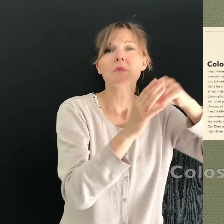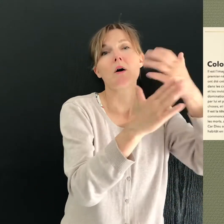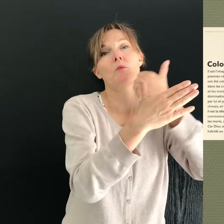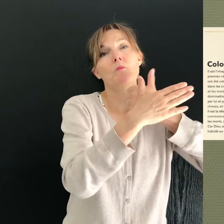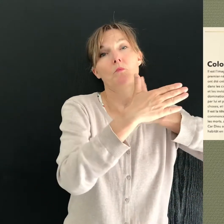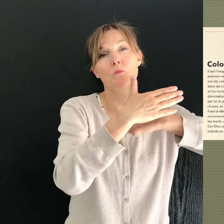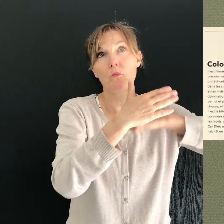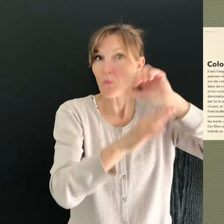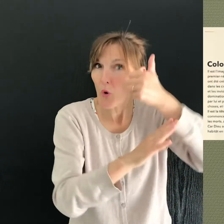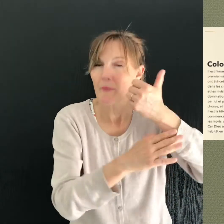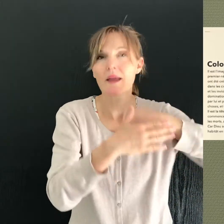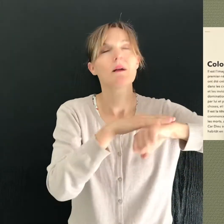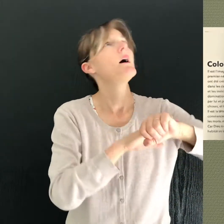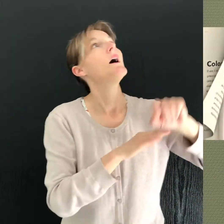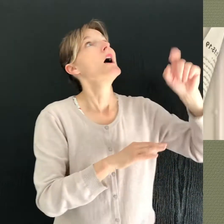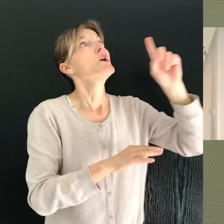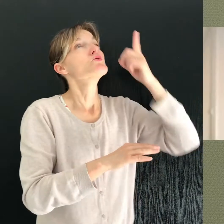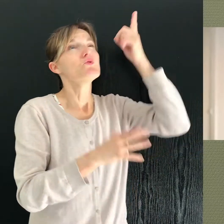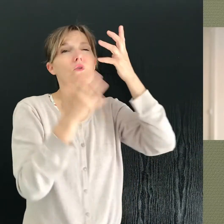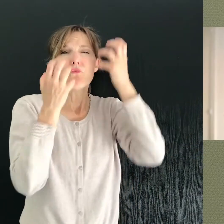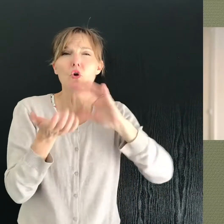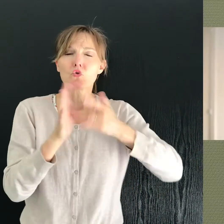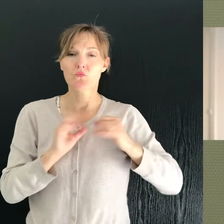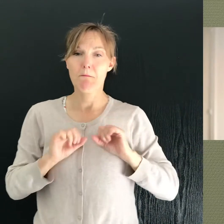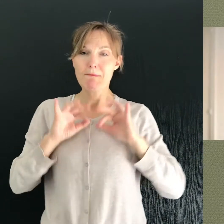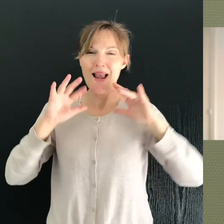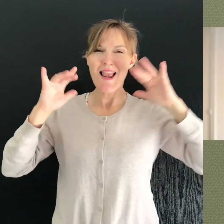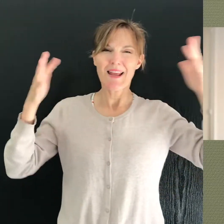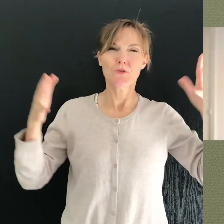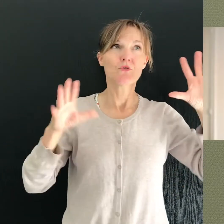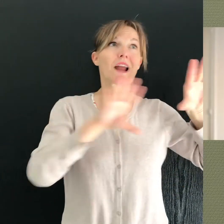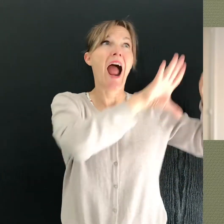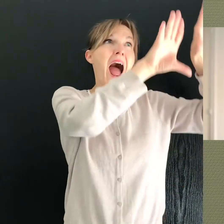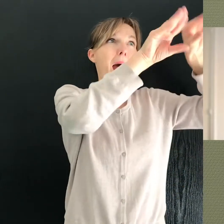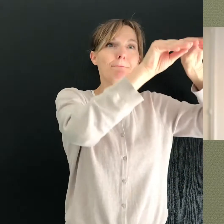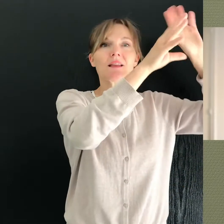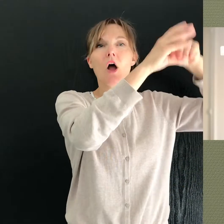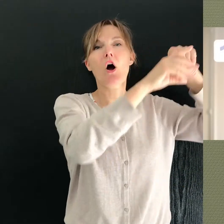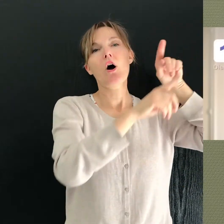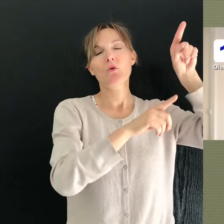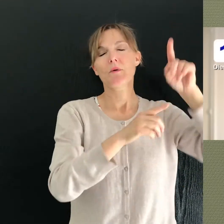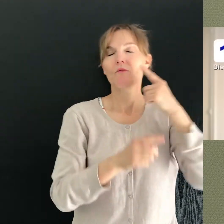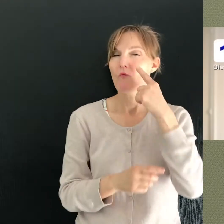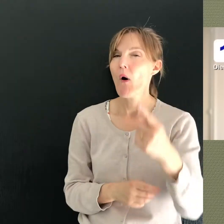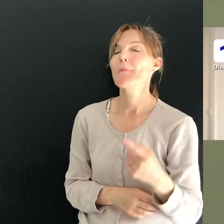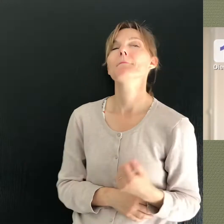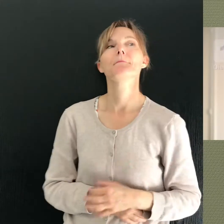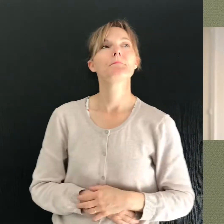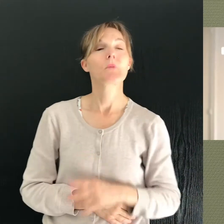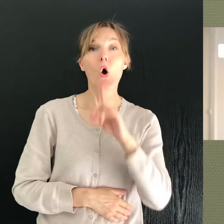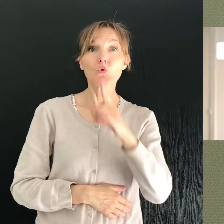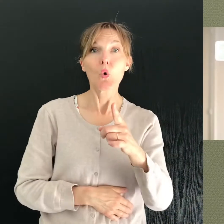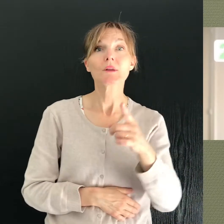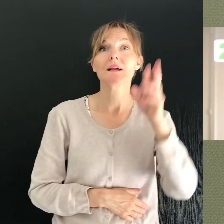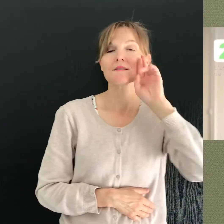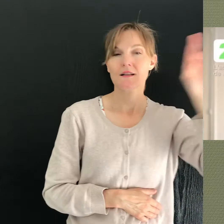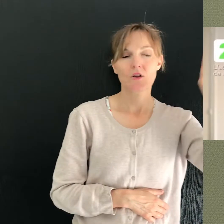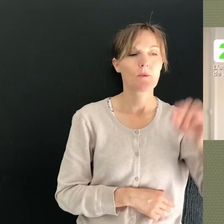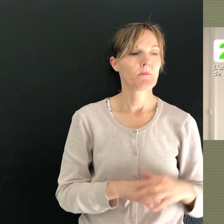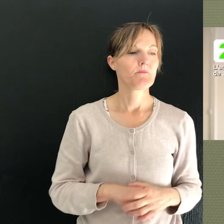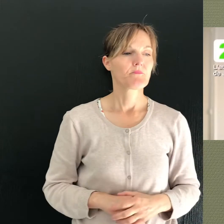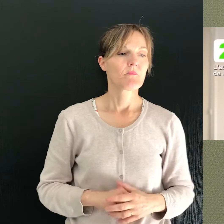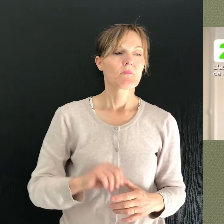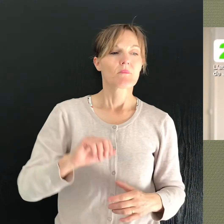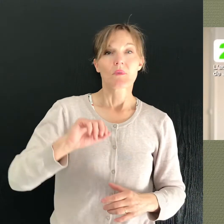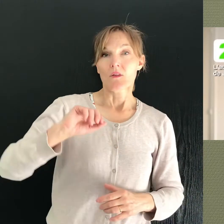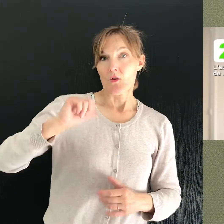plénitude habitât en lui. Regardons l'ordre d'autorité du Seigneur. D'abord, Dieu règne. Deuxièmement, Dieu le